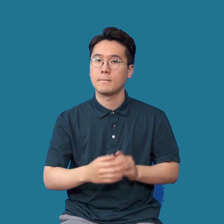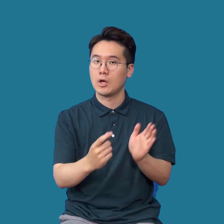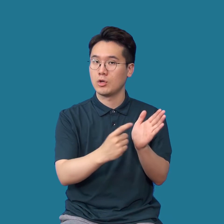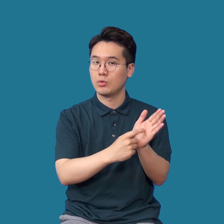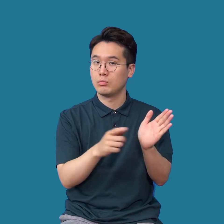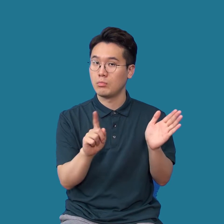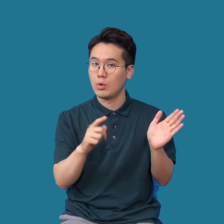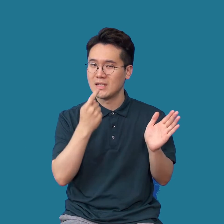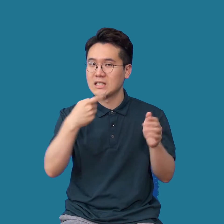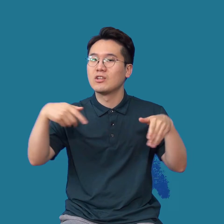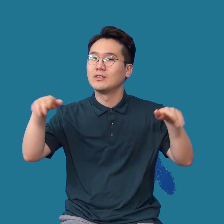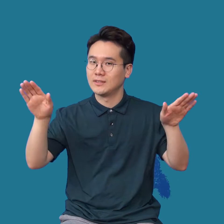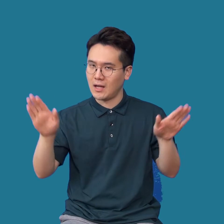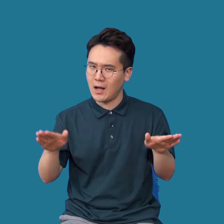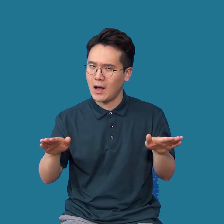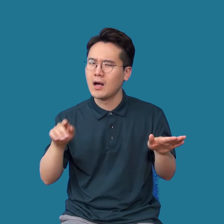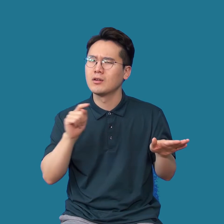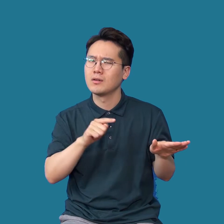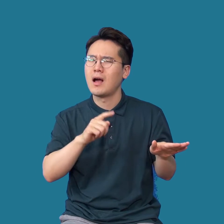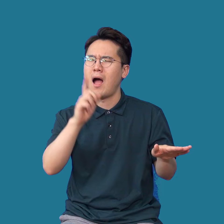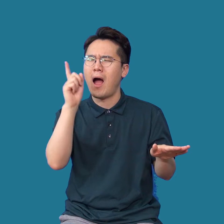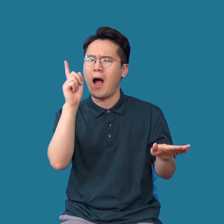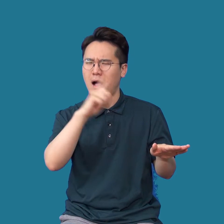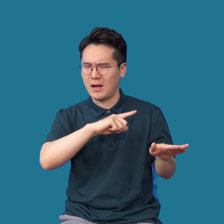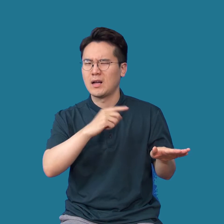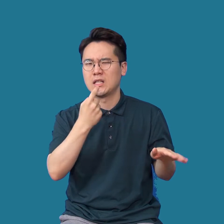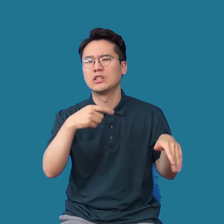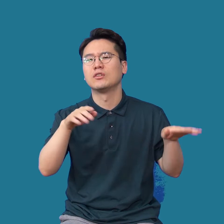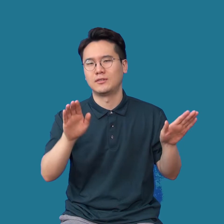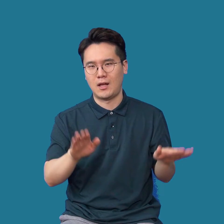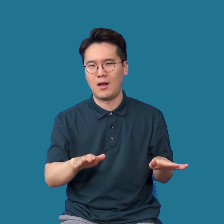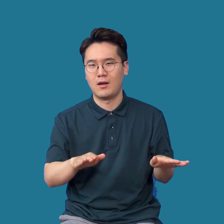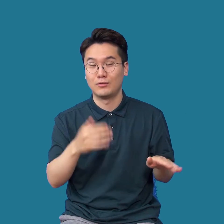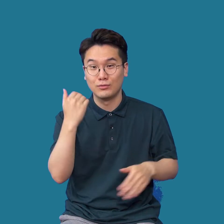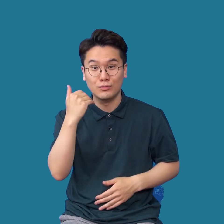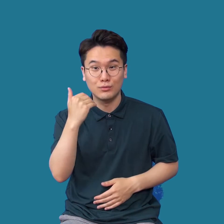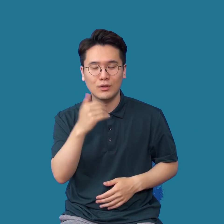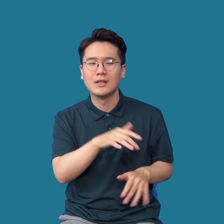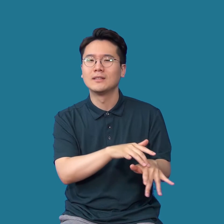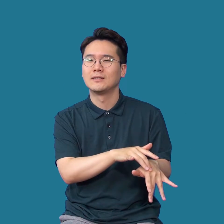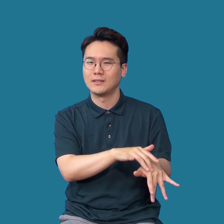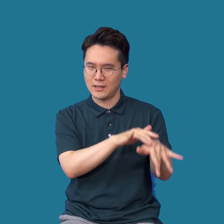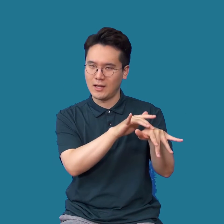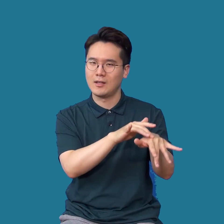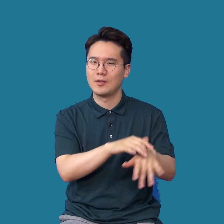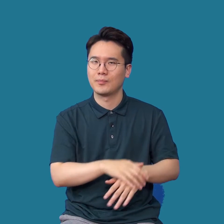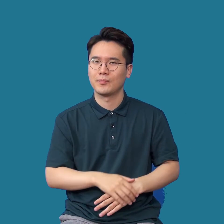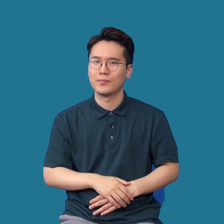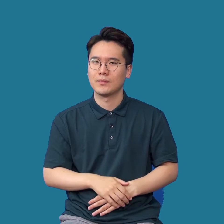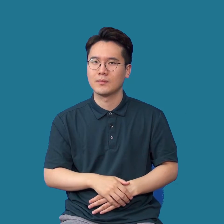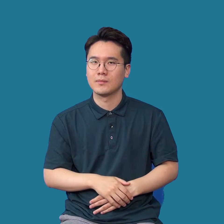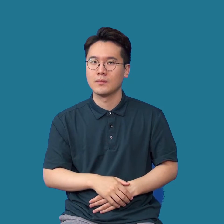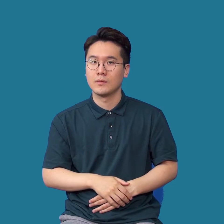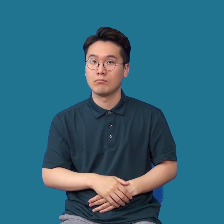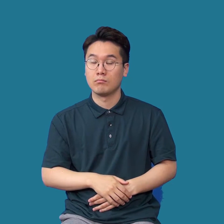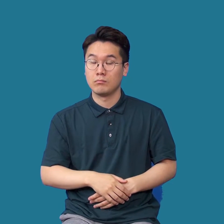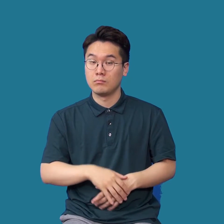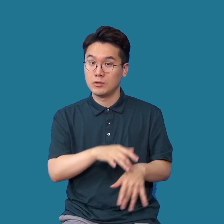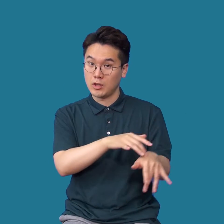악한 천사를 가리킵니다. 악한 천사가 바로 사탄이죠. 사탄이 우리의